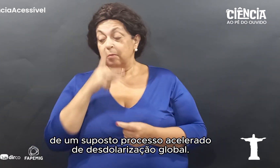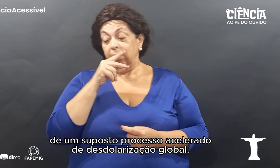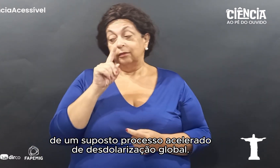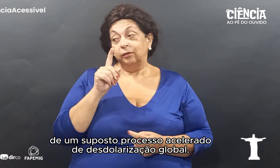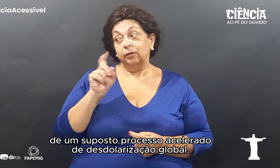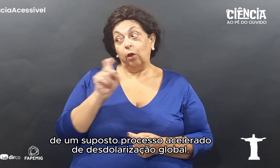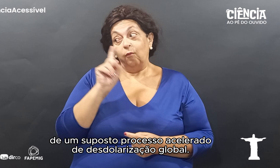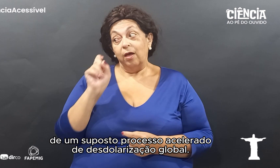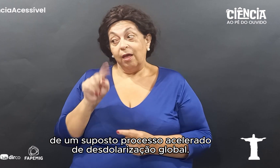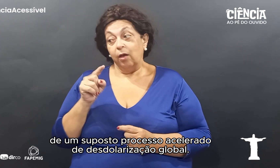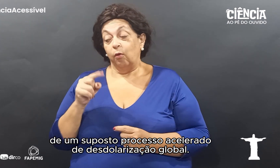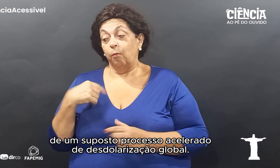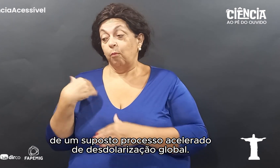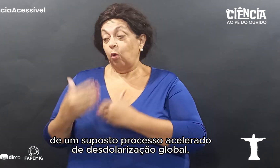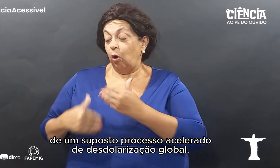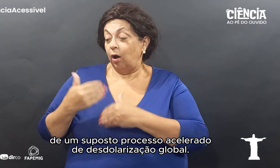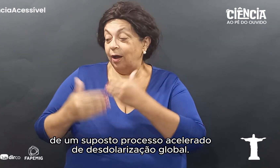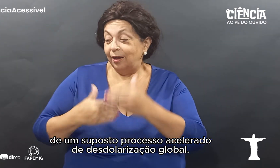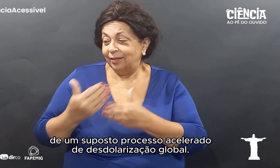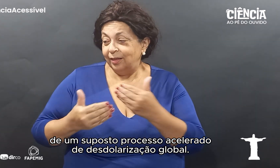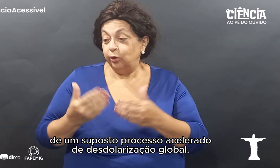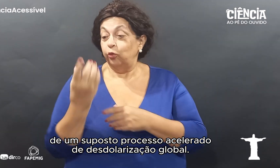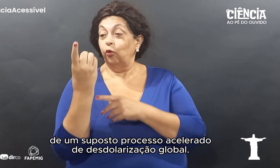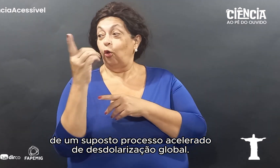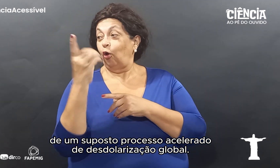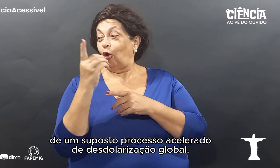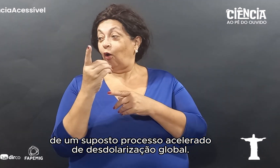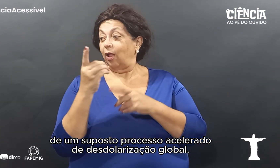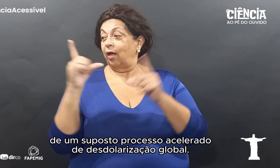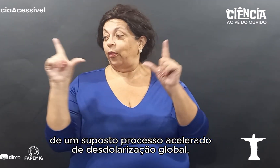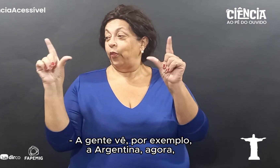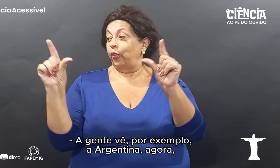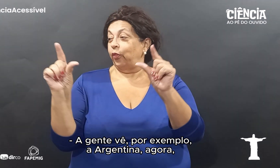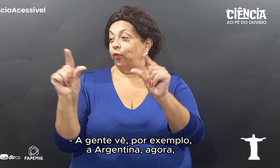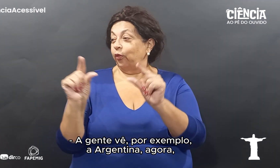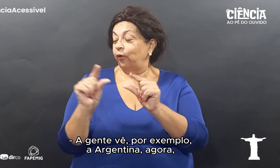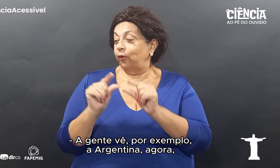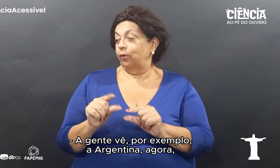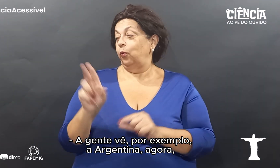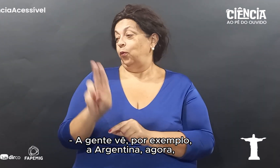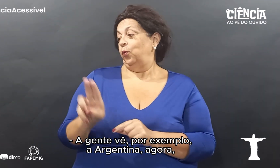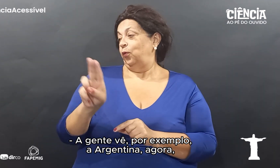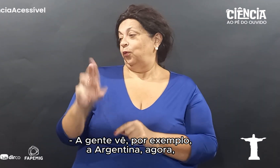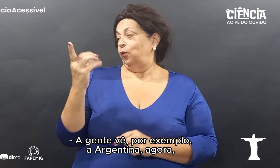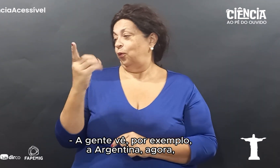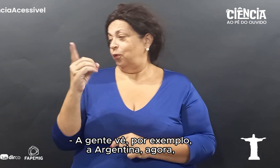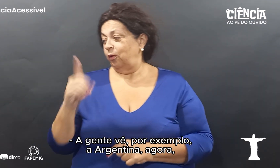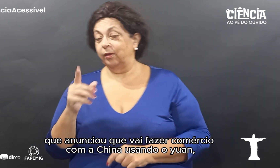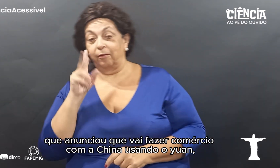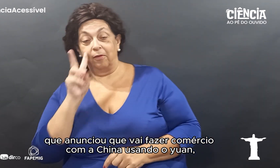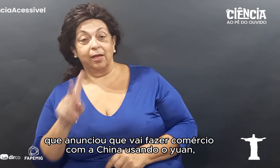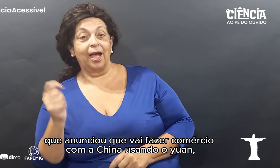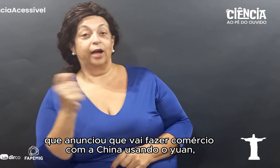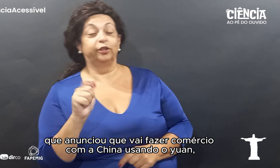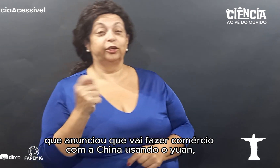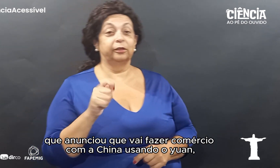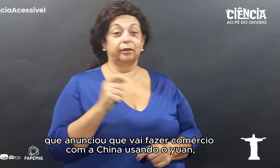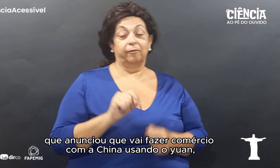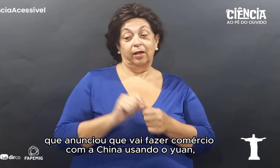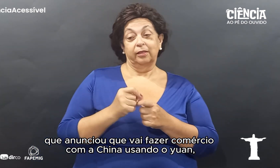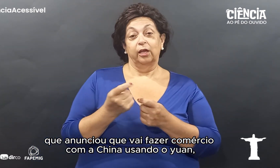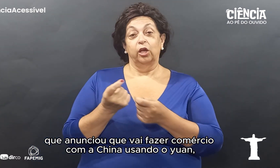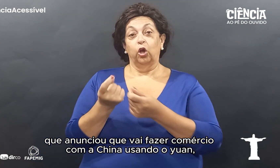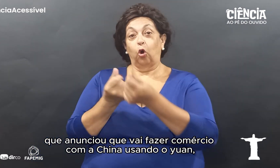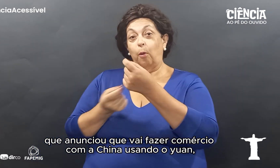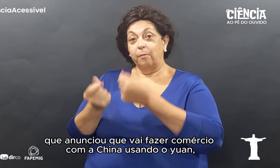processo acelerado de desdolarização global. A gente vê, por exemplo, a Argentina agora, que anunciou que vai fazer comércio